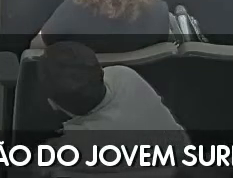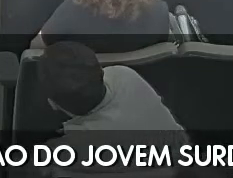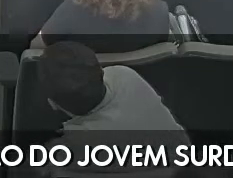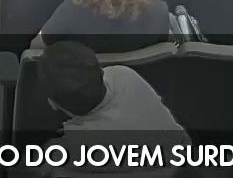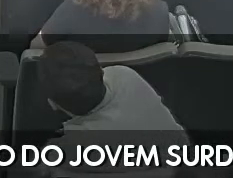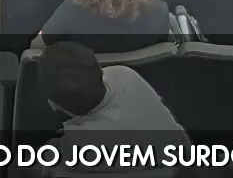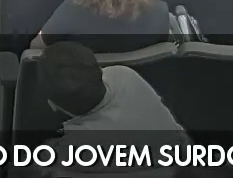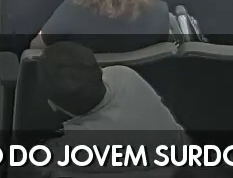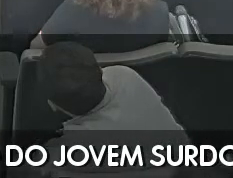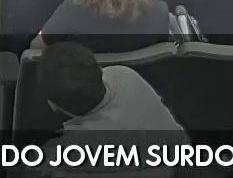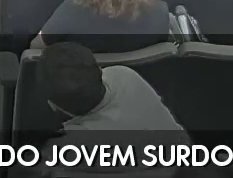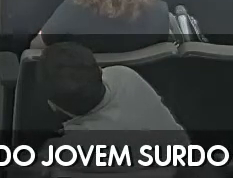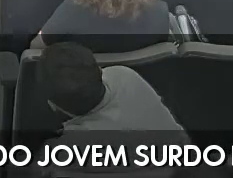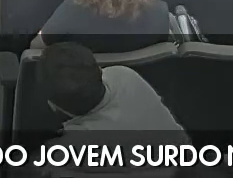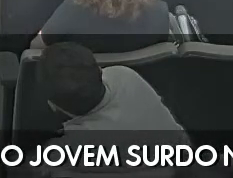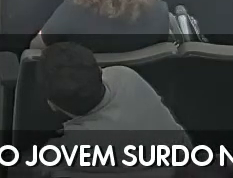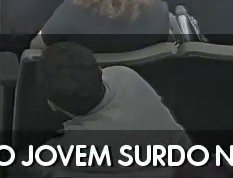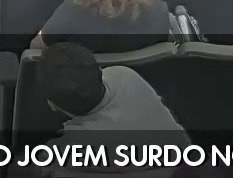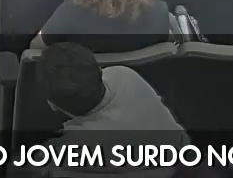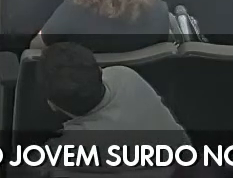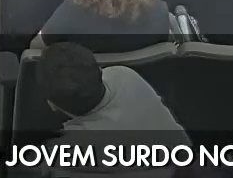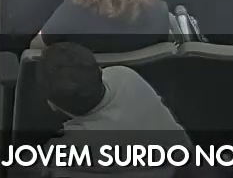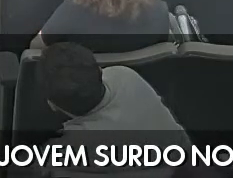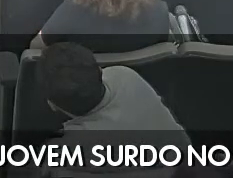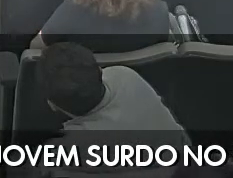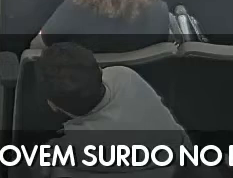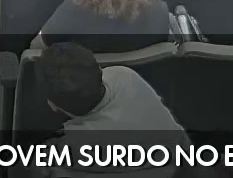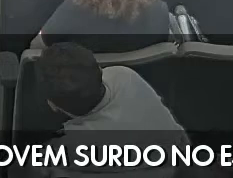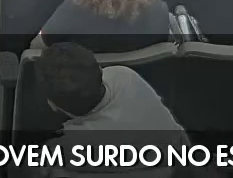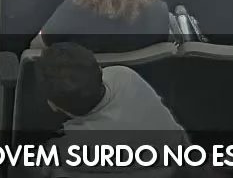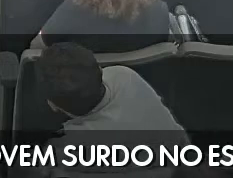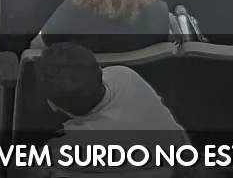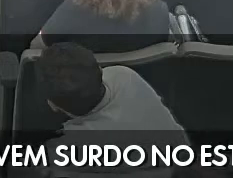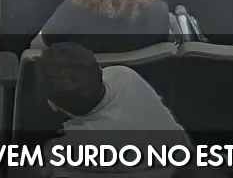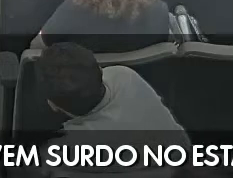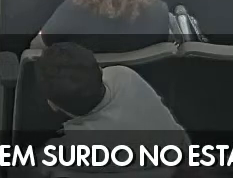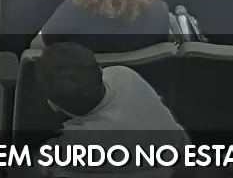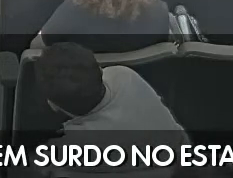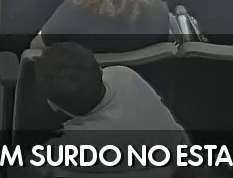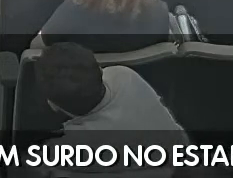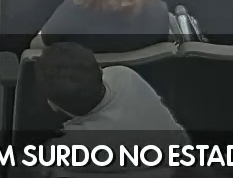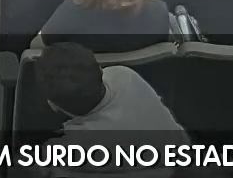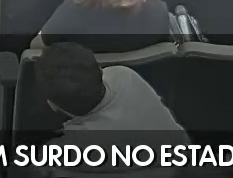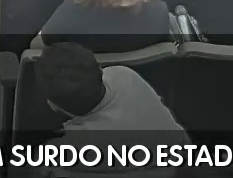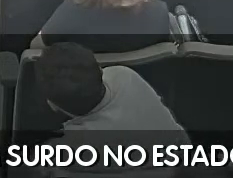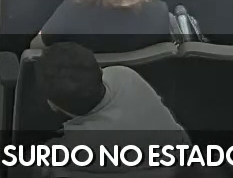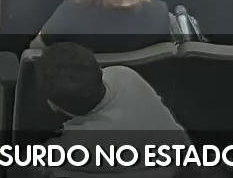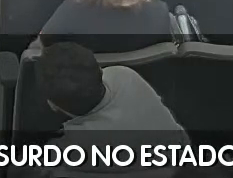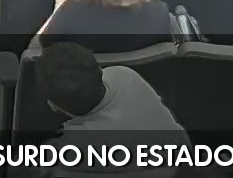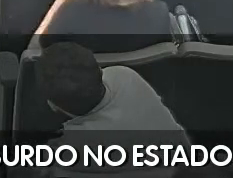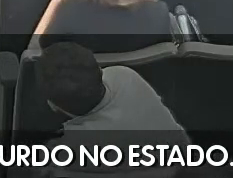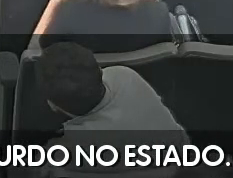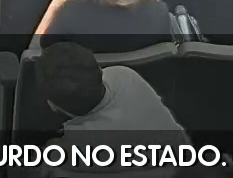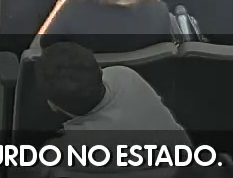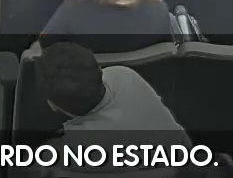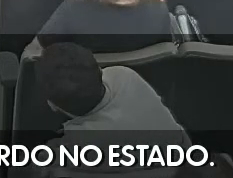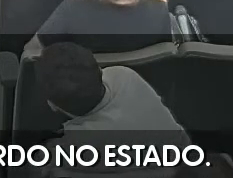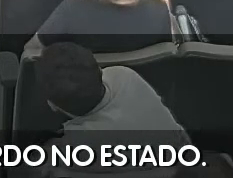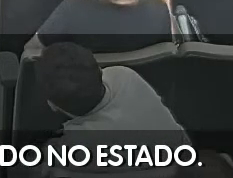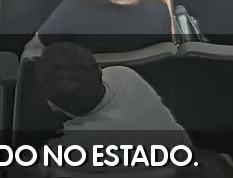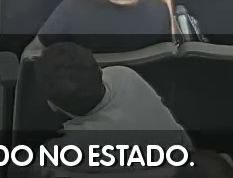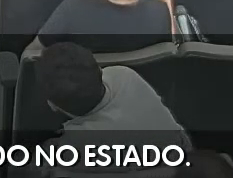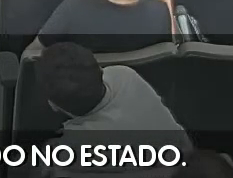sofreu um acidente como é que você vai comunicar com eles não têm libras alguém tem que ter uma pessoa ali no